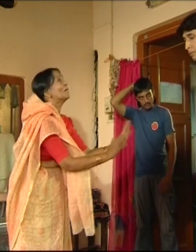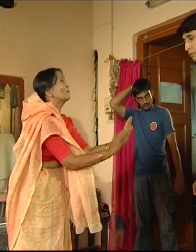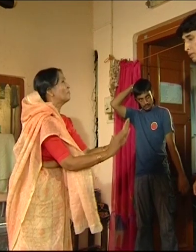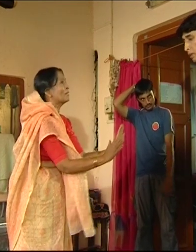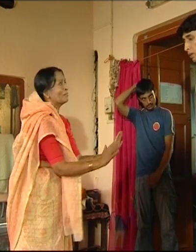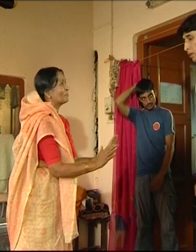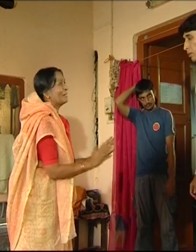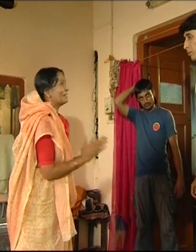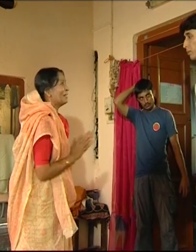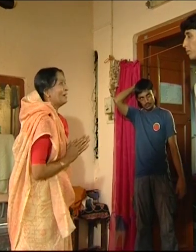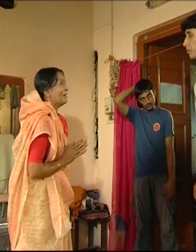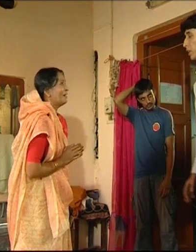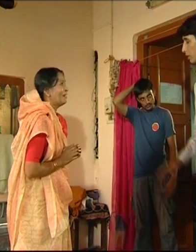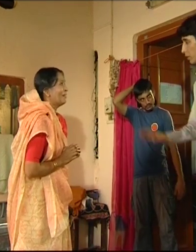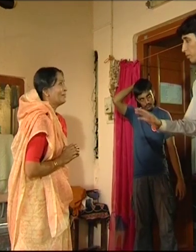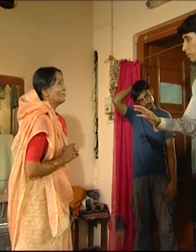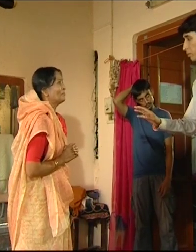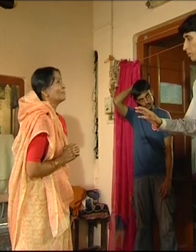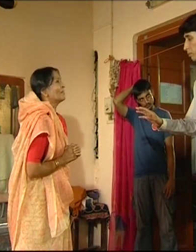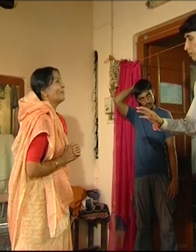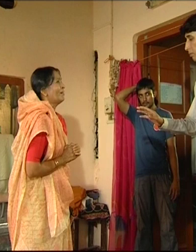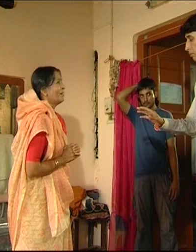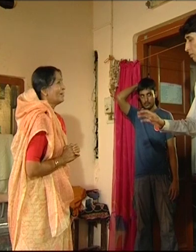बातों का बुरा मत मानना। चाची जी,